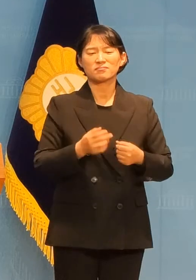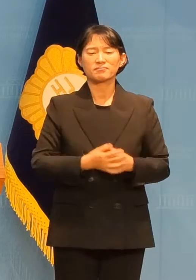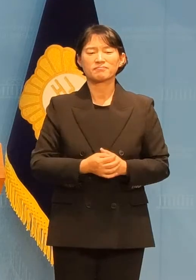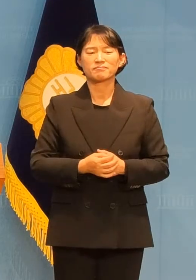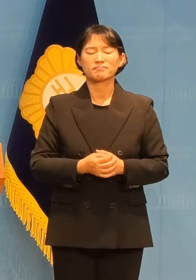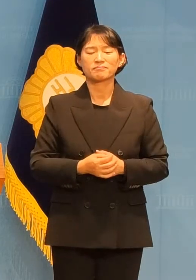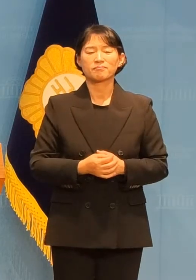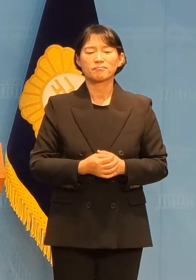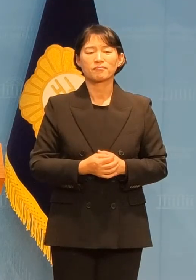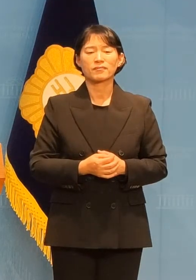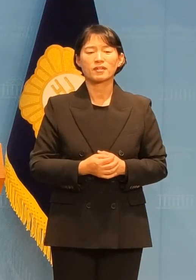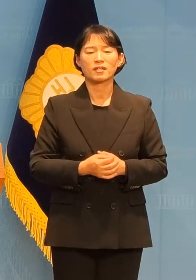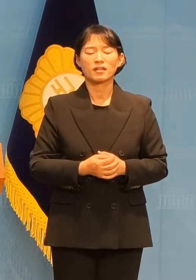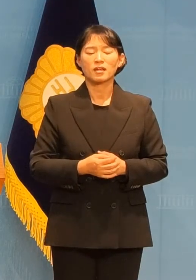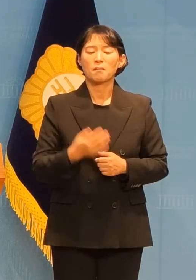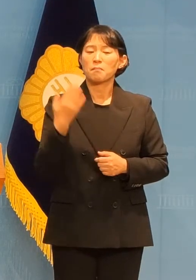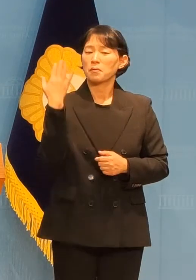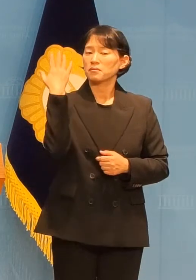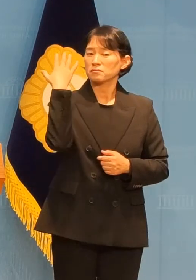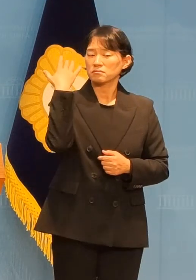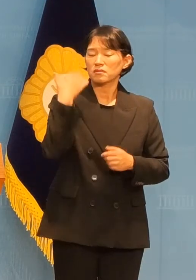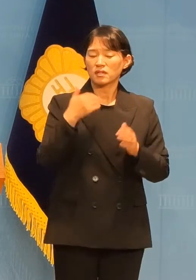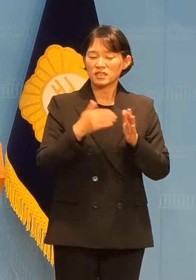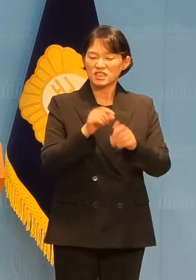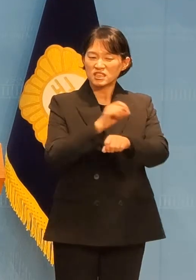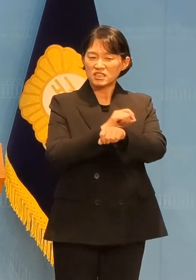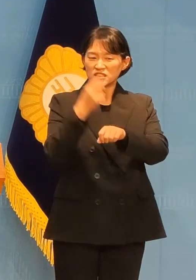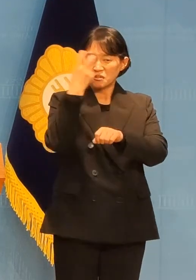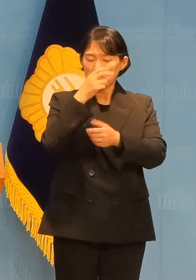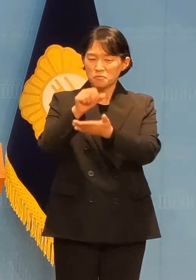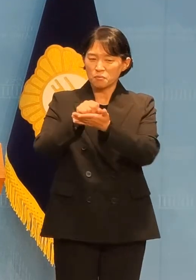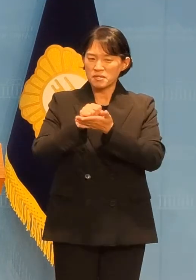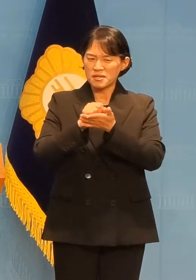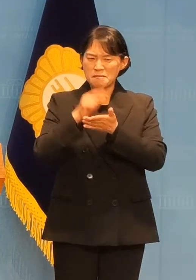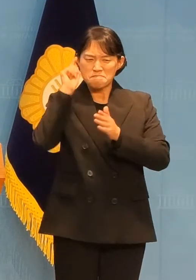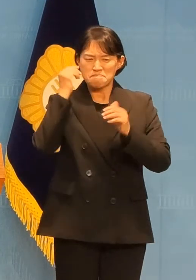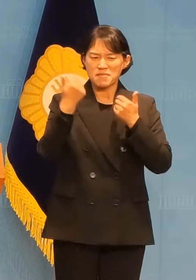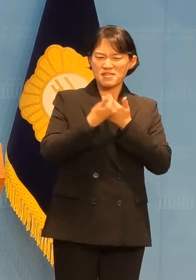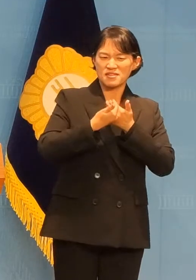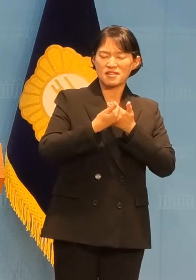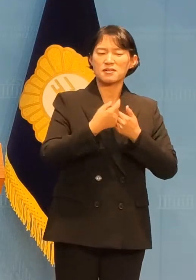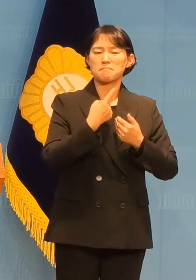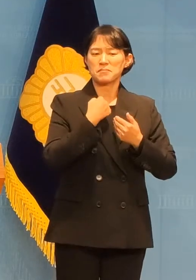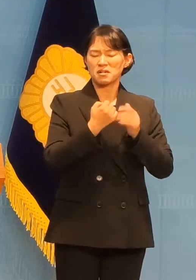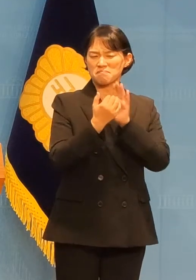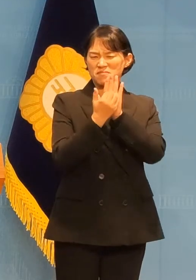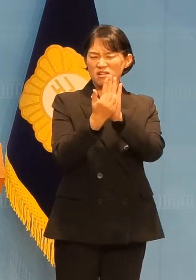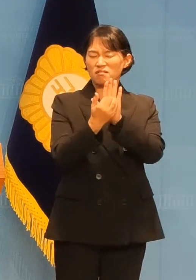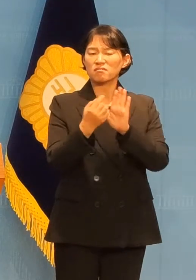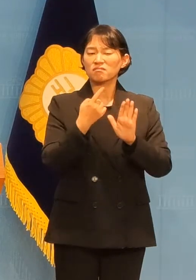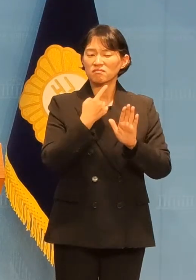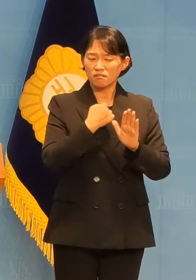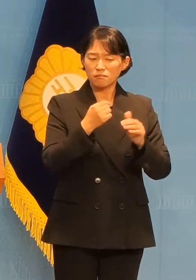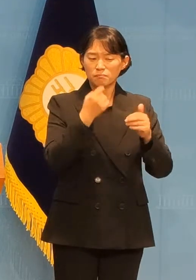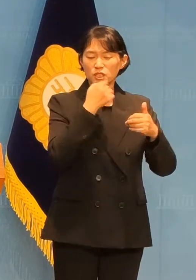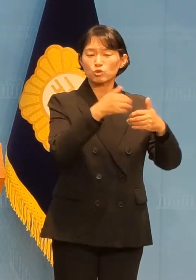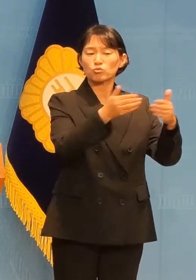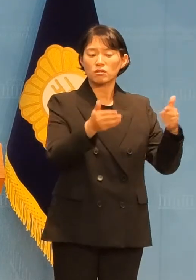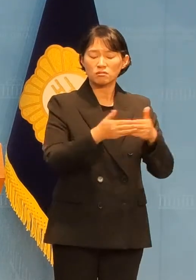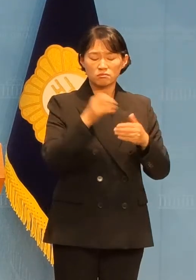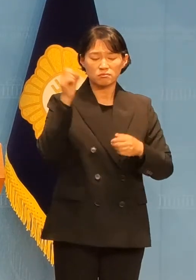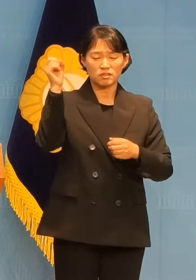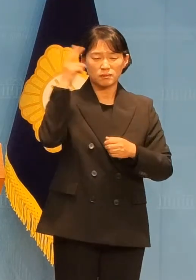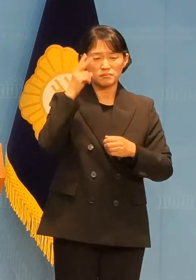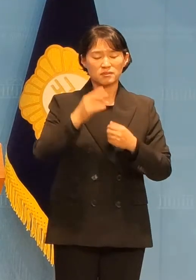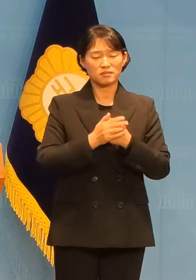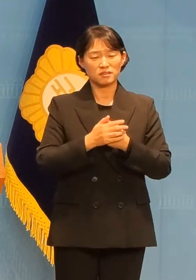불과합니다. 불과 며칠 전까지 특검 도입을 결사반대하며 철벽을 치던 민주당의 돌연한